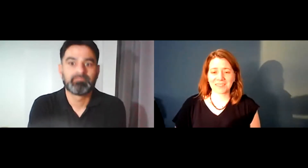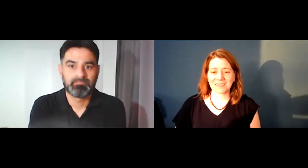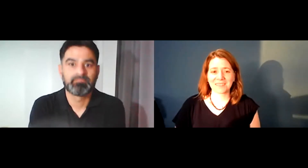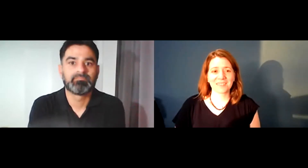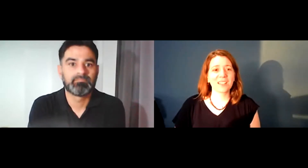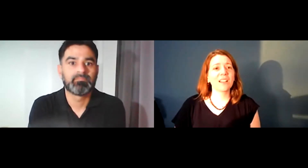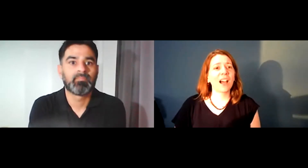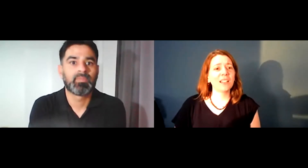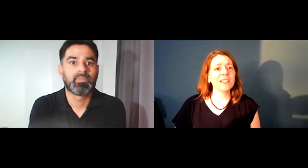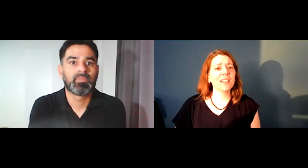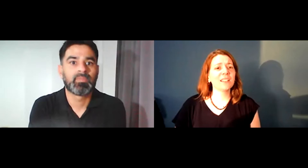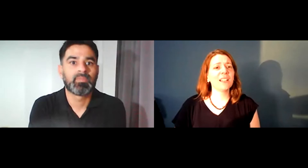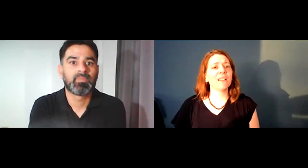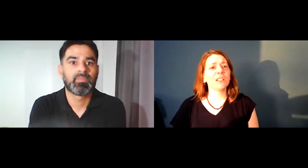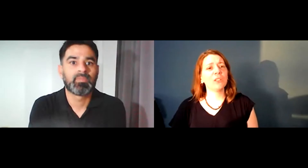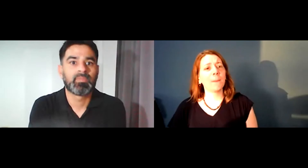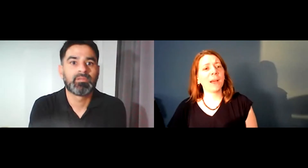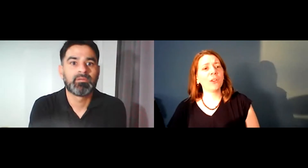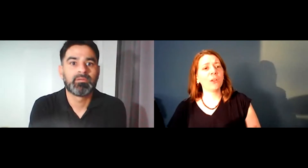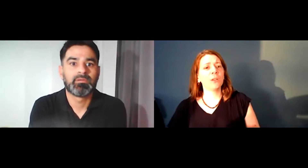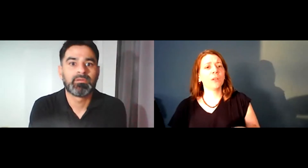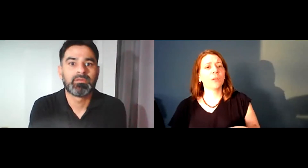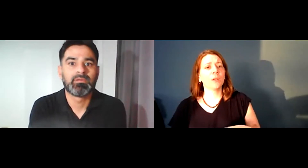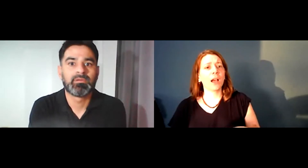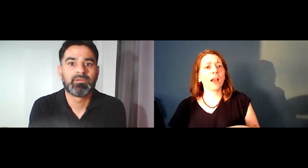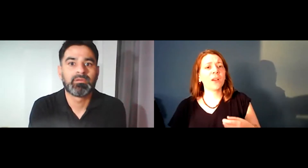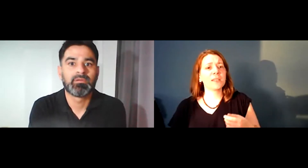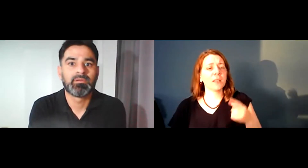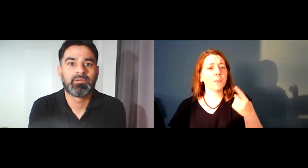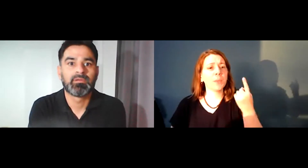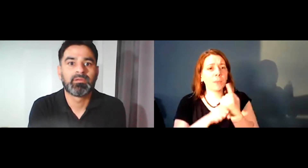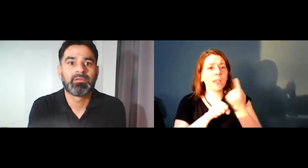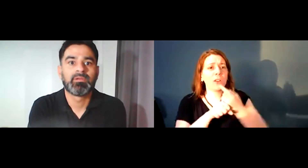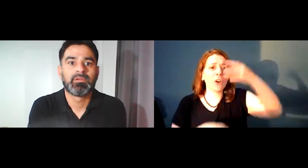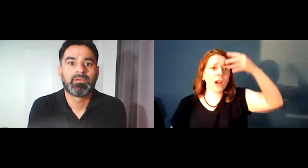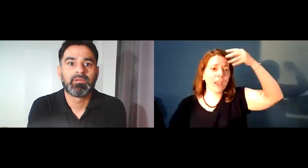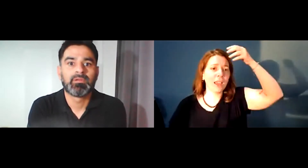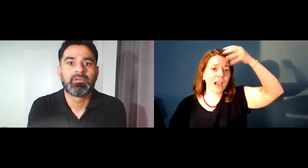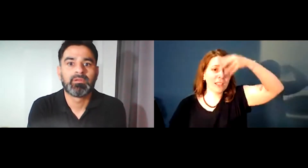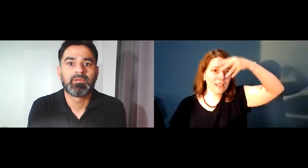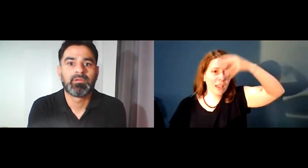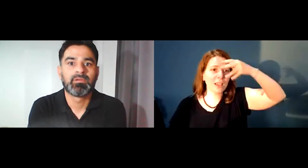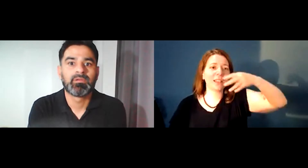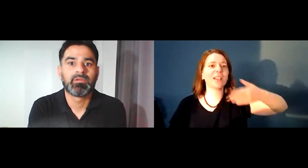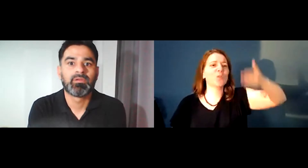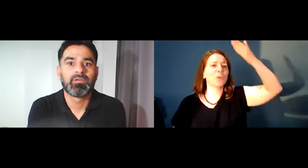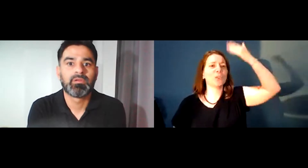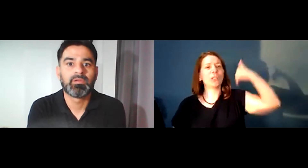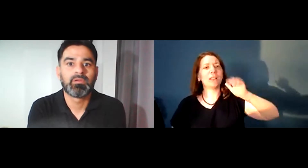algo? Alicia está levantando la mano. Hagamos así. Primero Alicia, que está hace un montón levantando